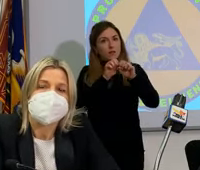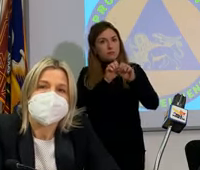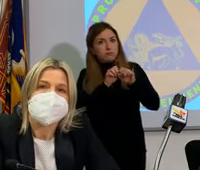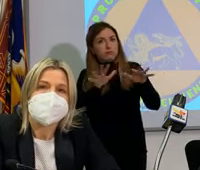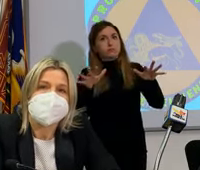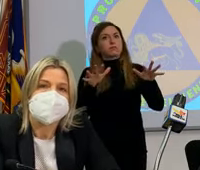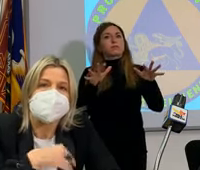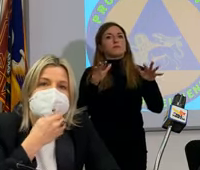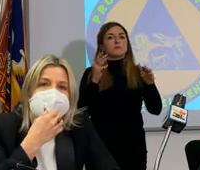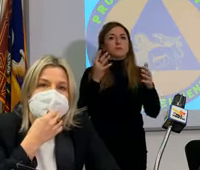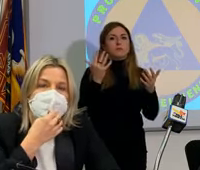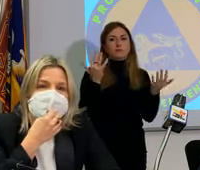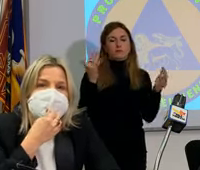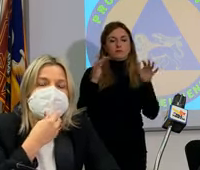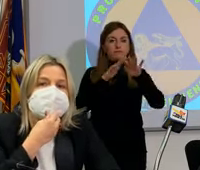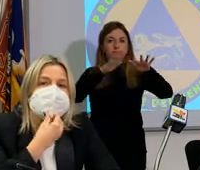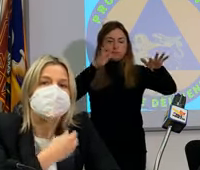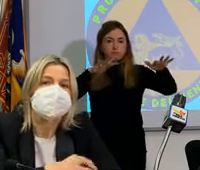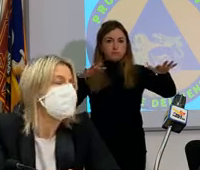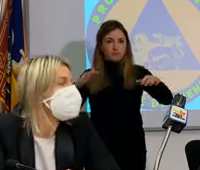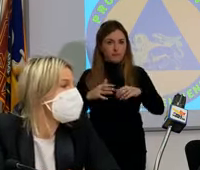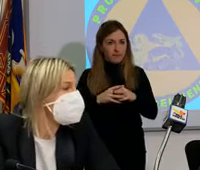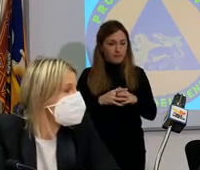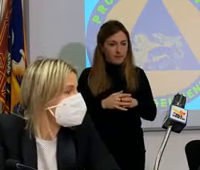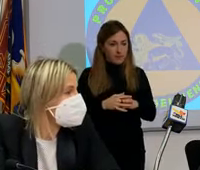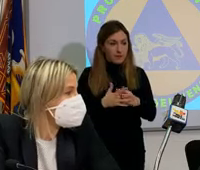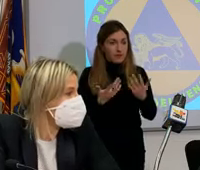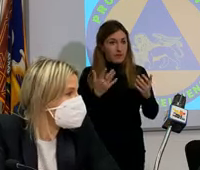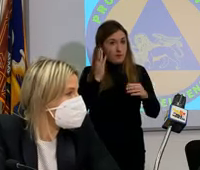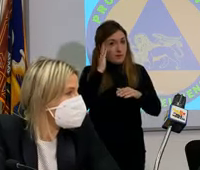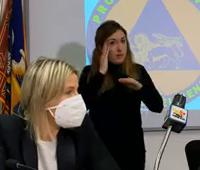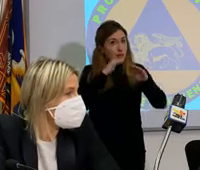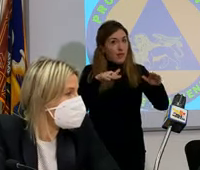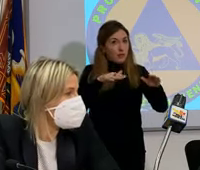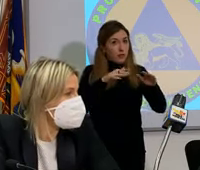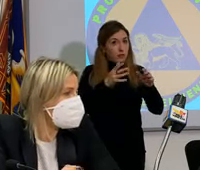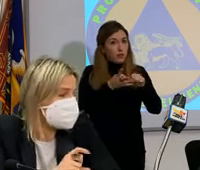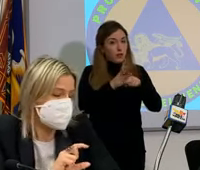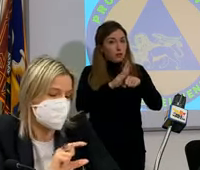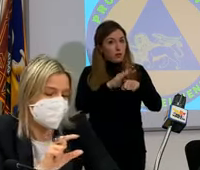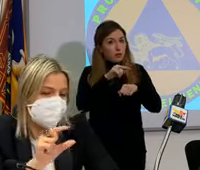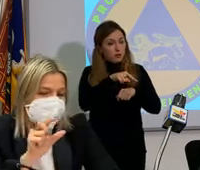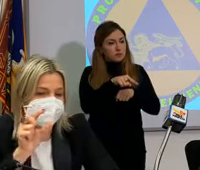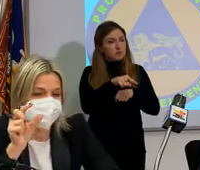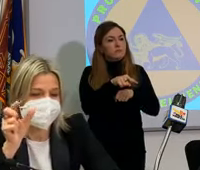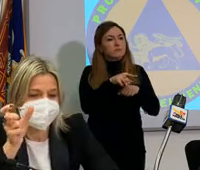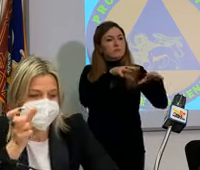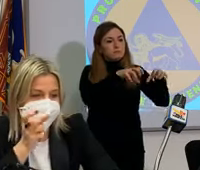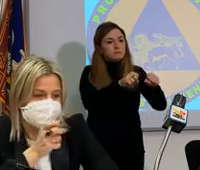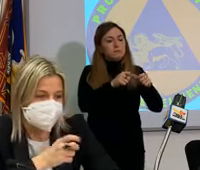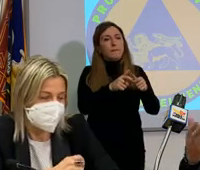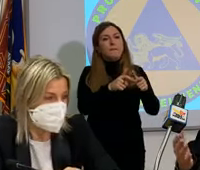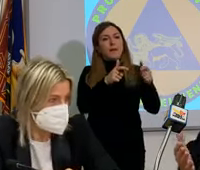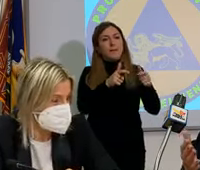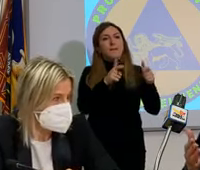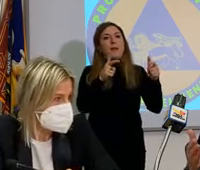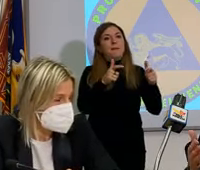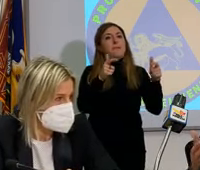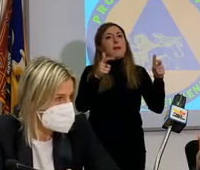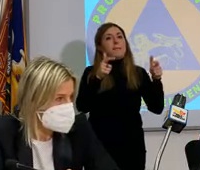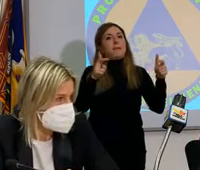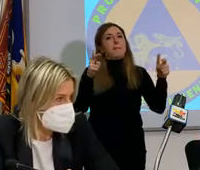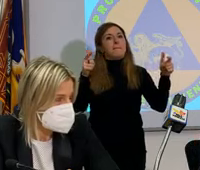l'afflusso questa l'occupazione di passato kovida cresciuta in maniera lenta graduale più